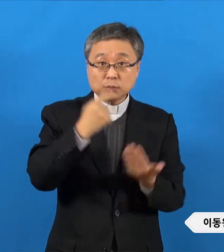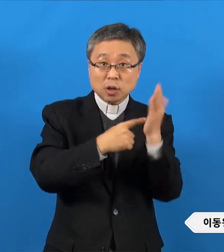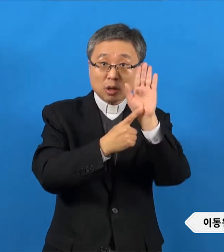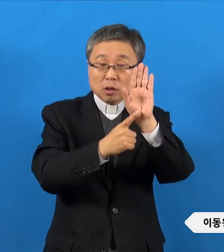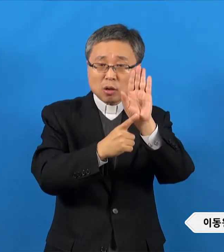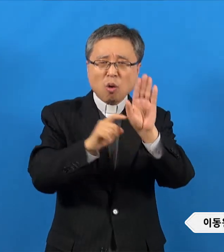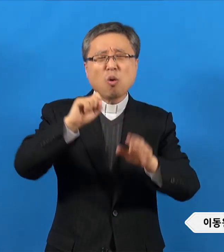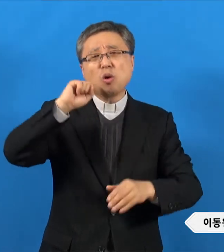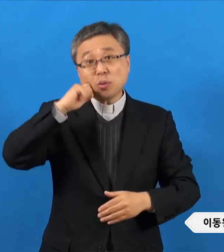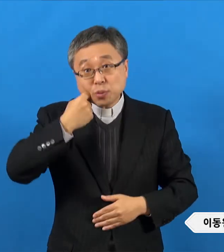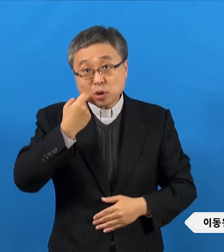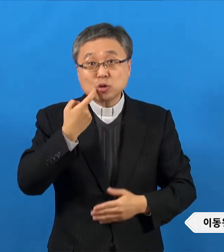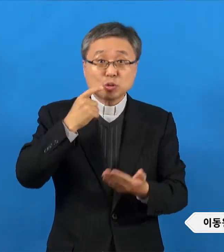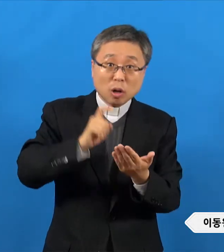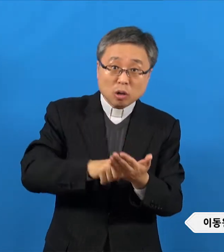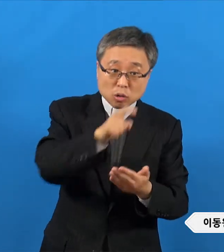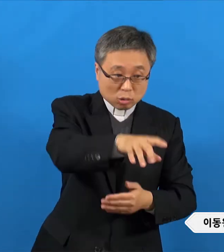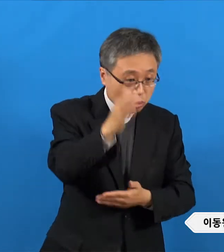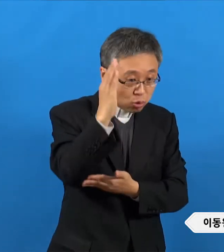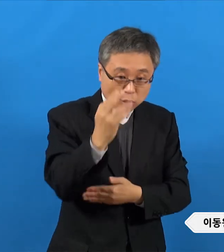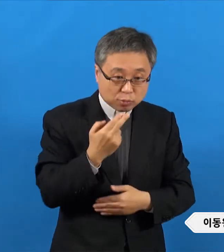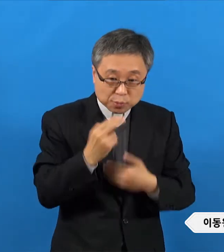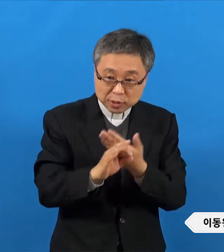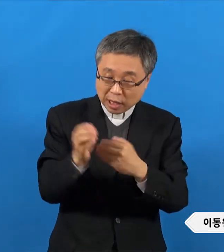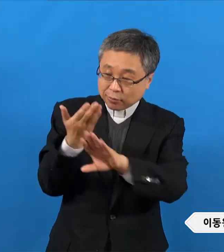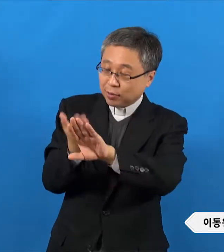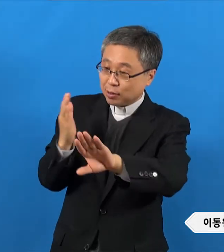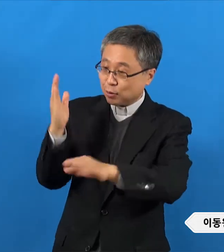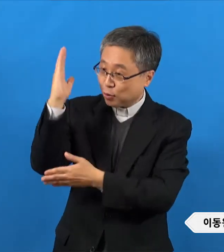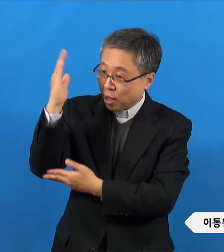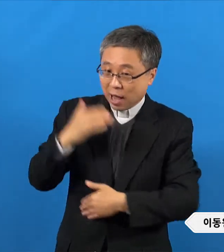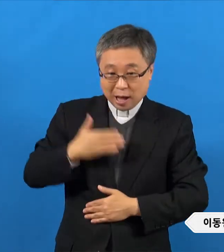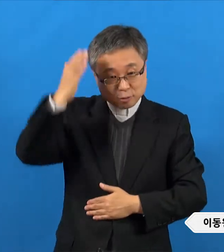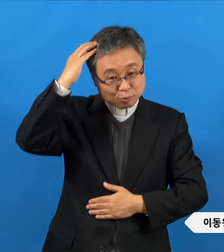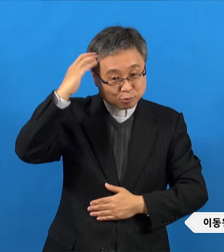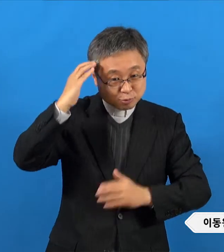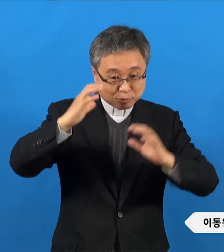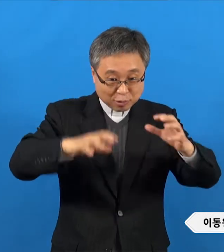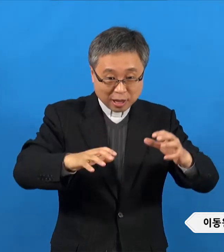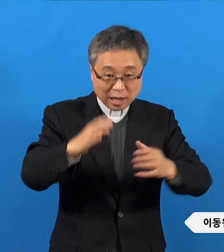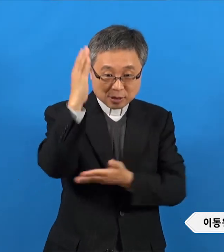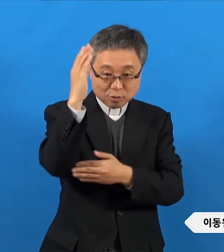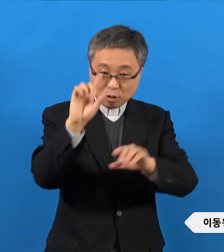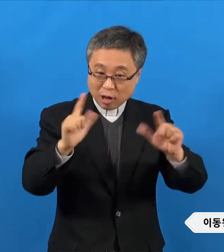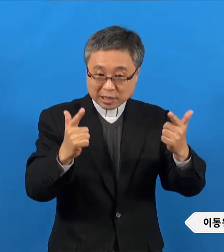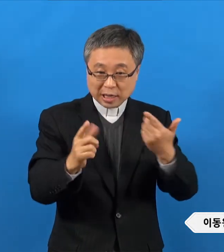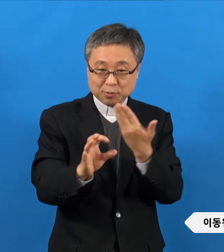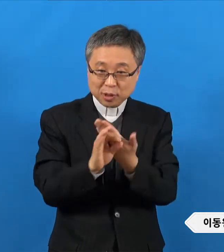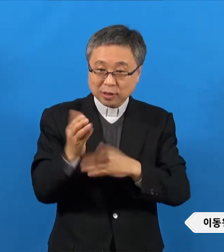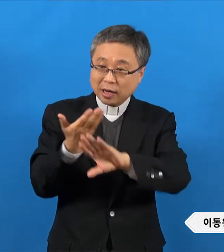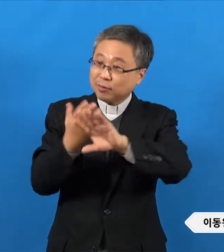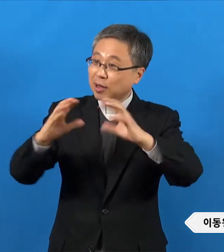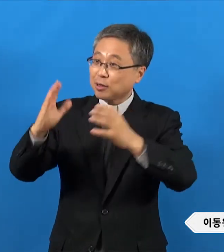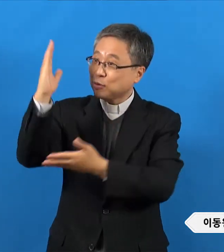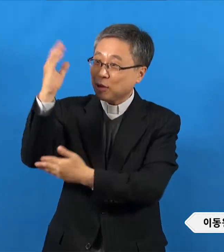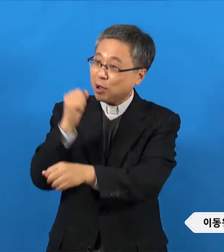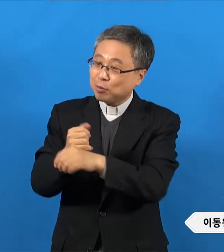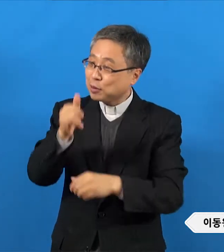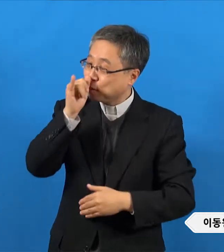설교 안 하면 다른 데가 설교할지 모르고, 한국에서 설교 안 하고 있으면 다른 나라에서 설교하고 있을지도 모르고,